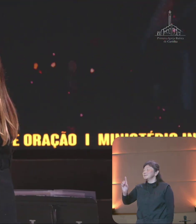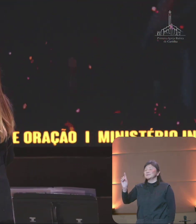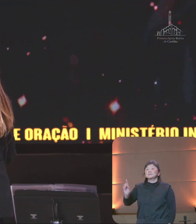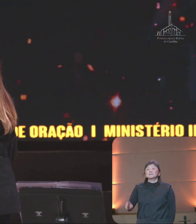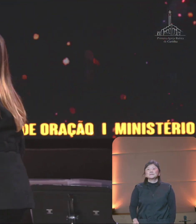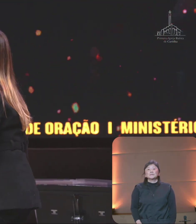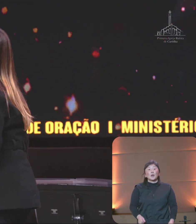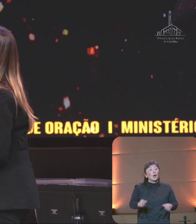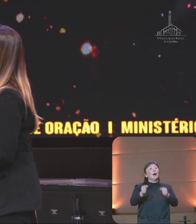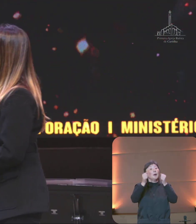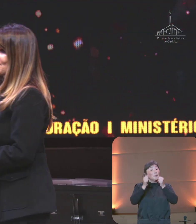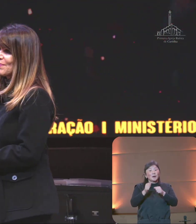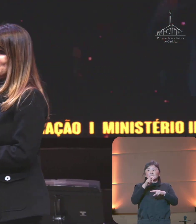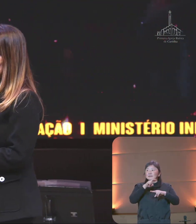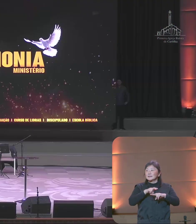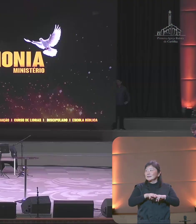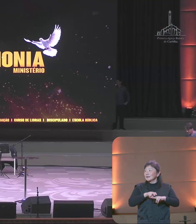Você pode se sentar.